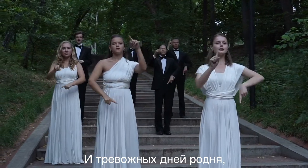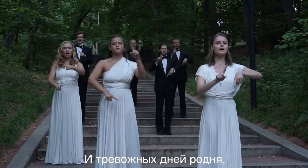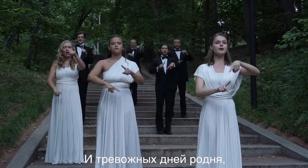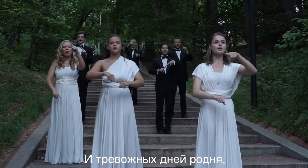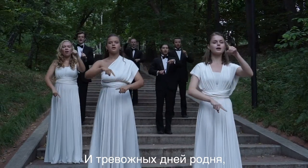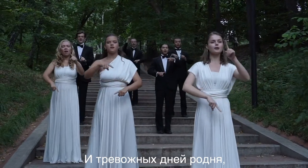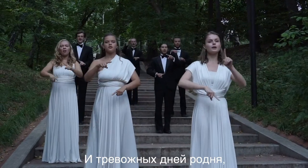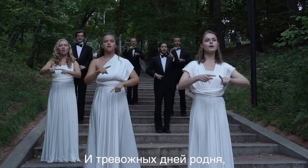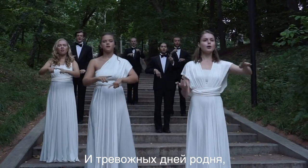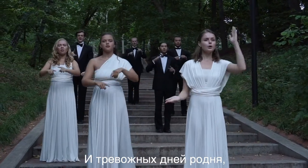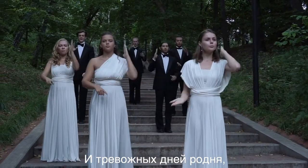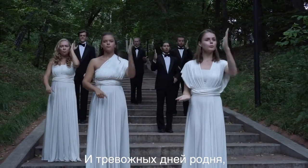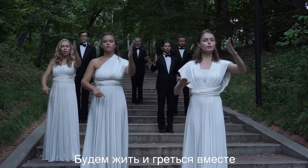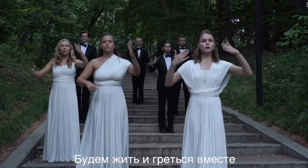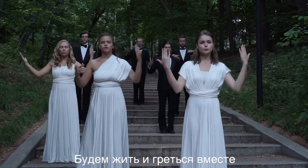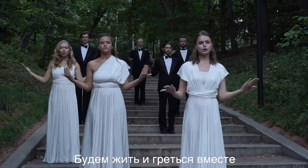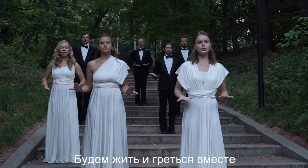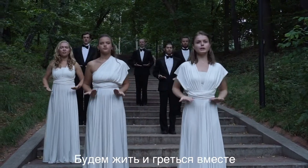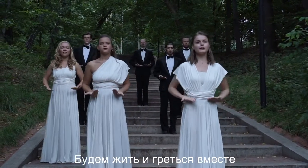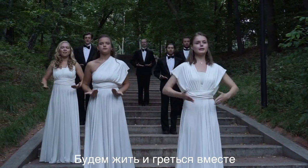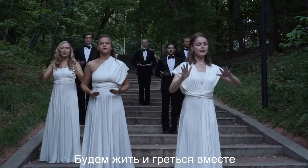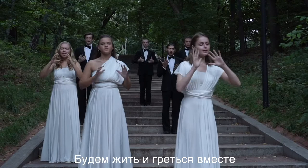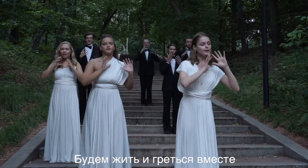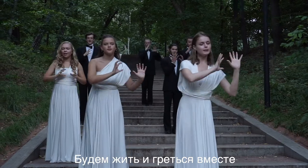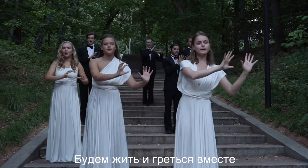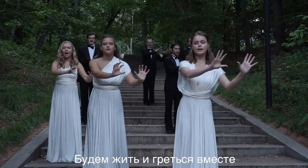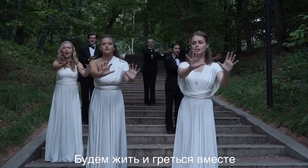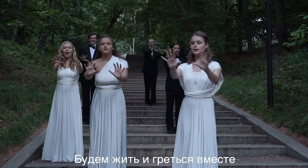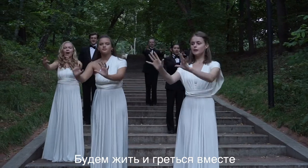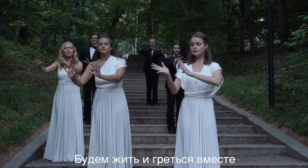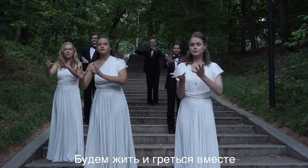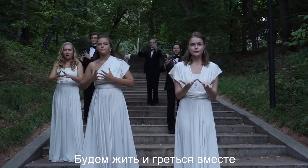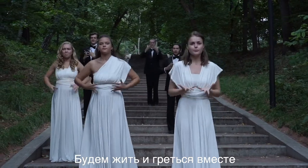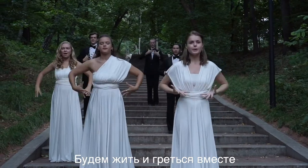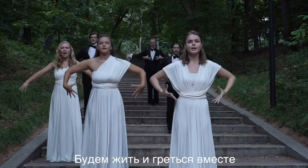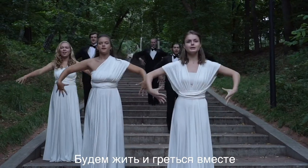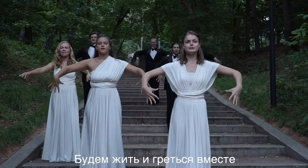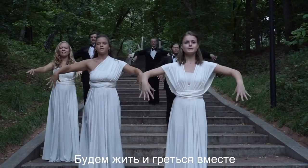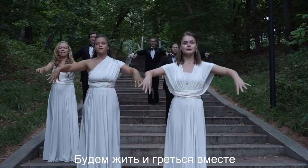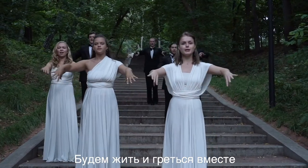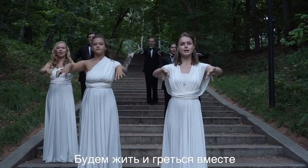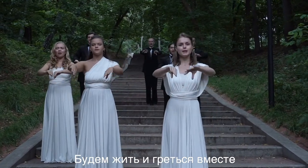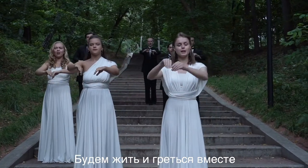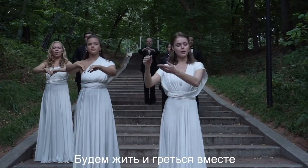родня, будем жить и греться вместе